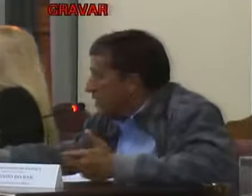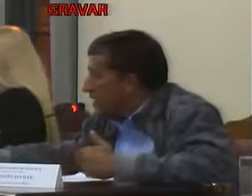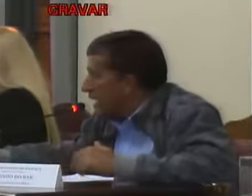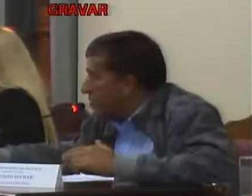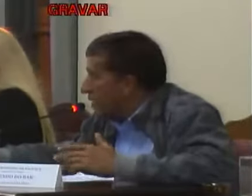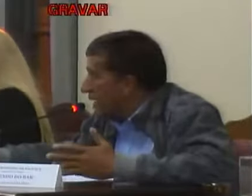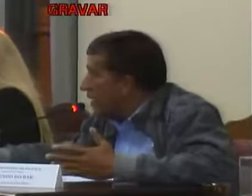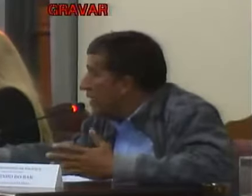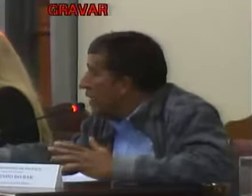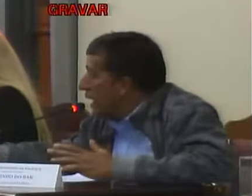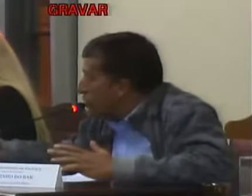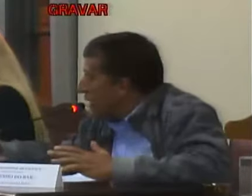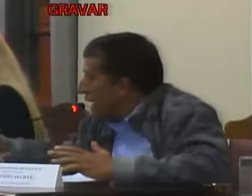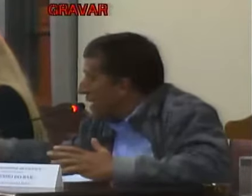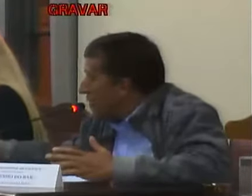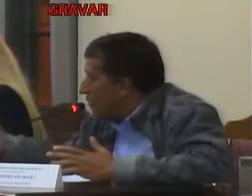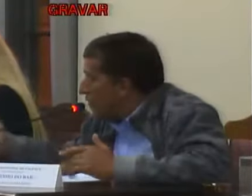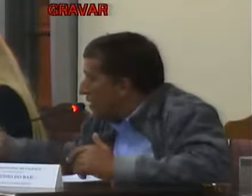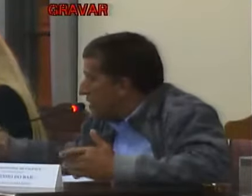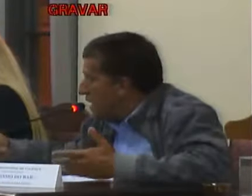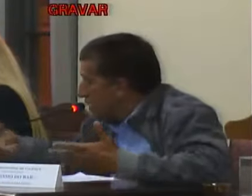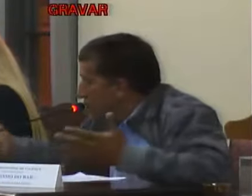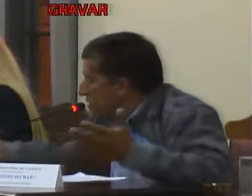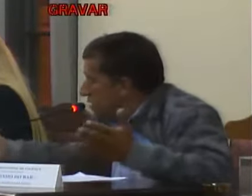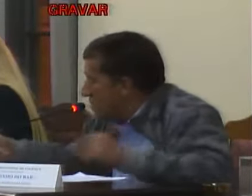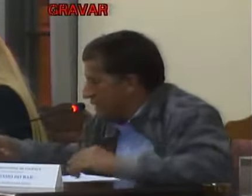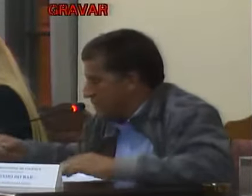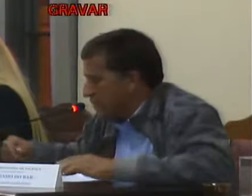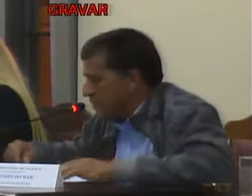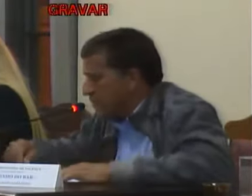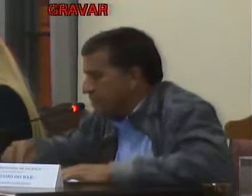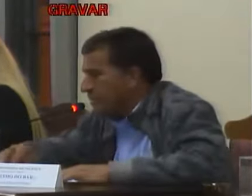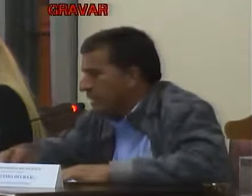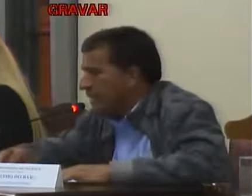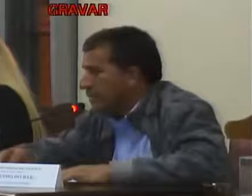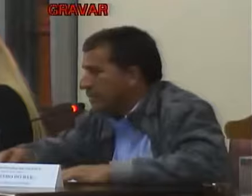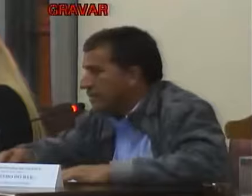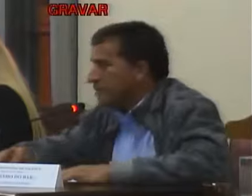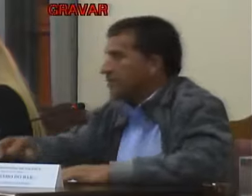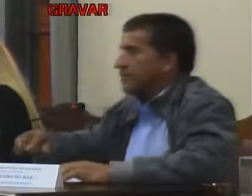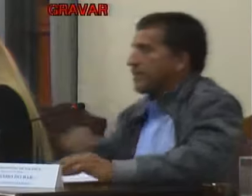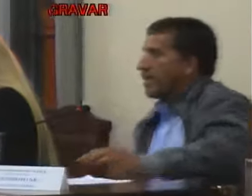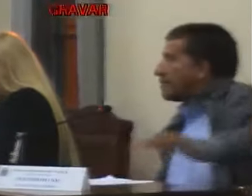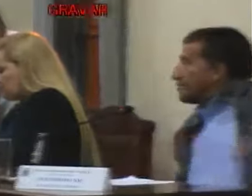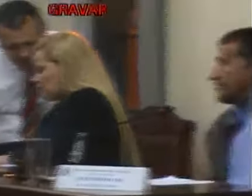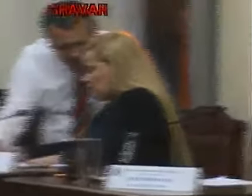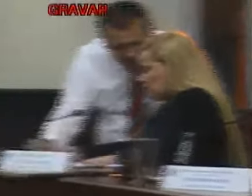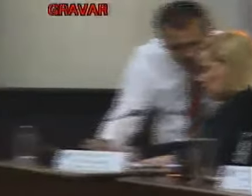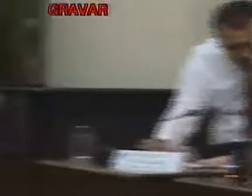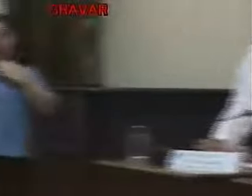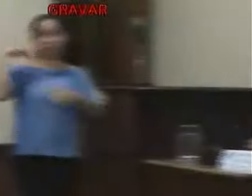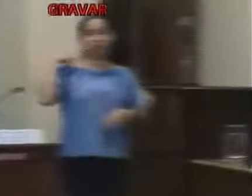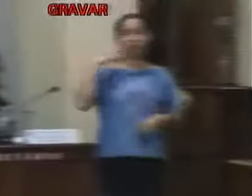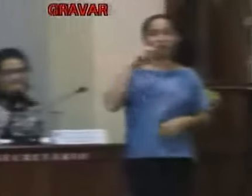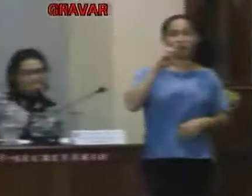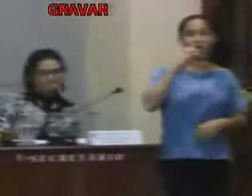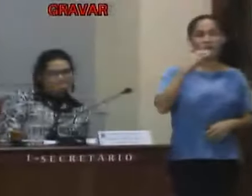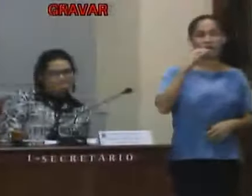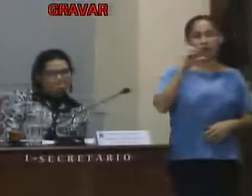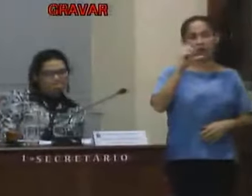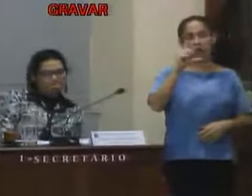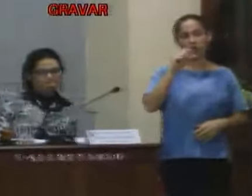essa facilidade para ele ajudar a vir com essa usina para o nosso município. Obrigado. Obrigado, vereador Celso.